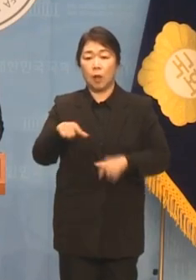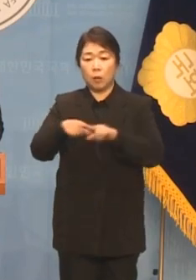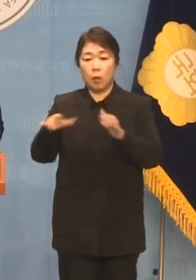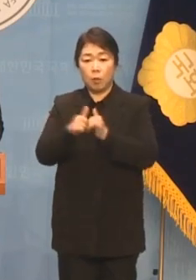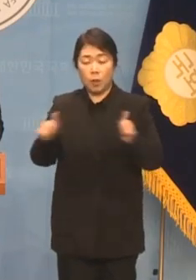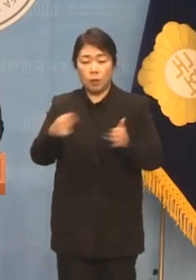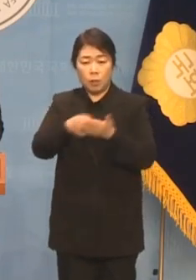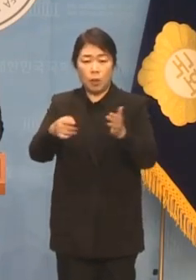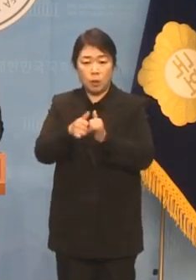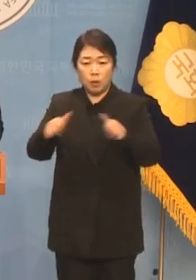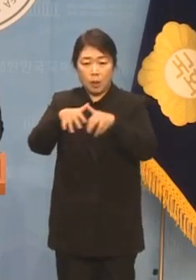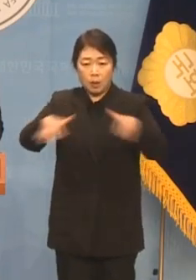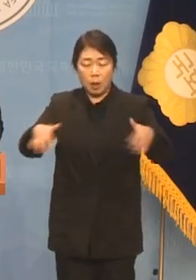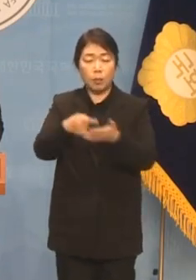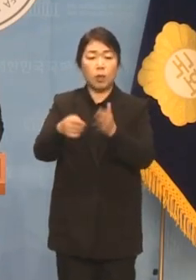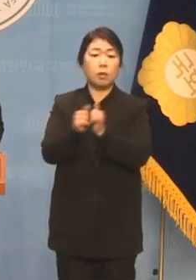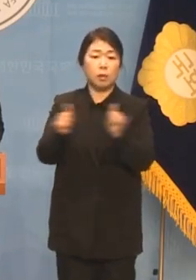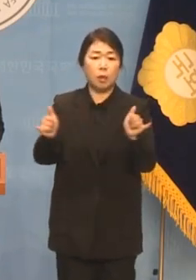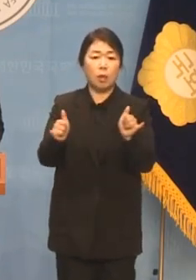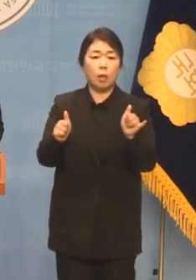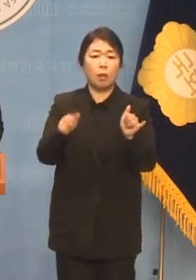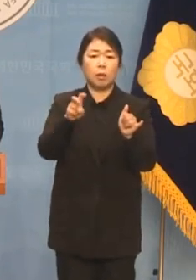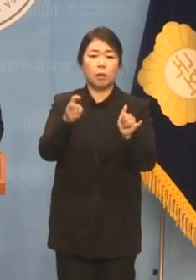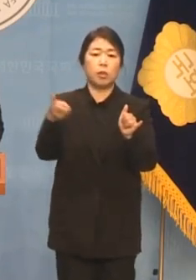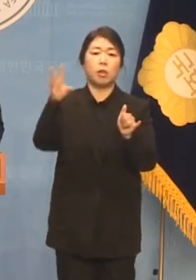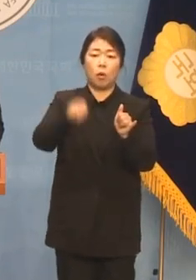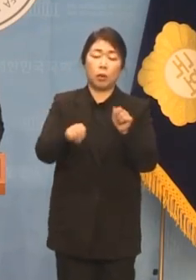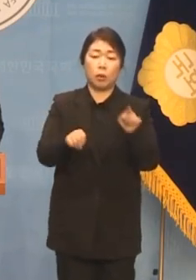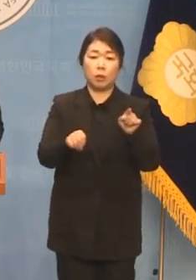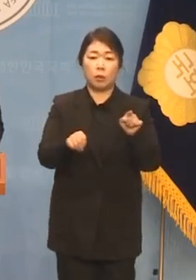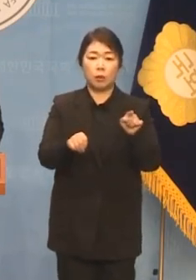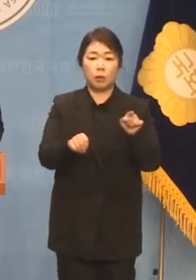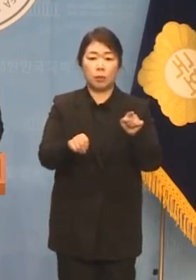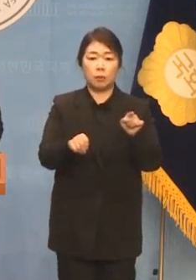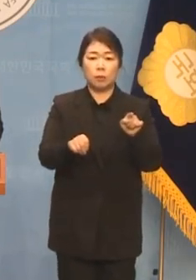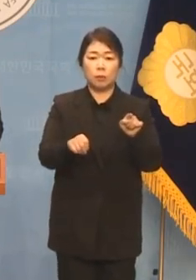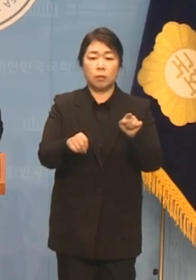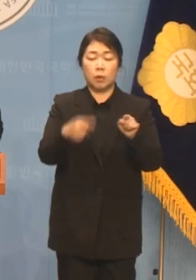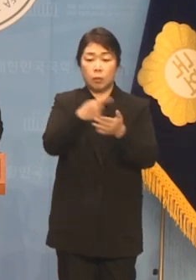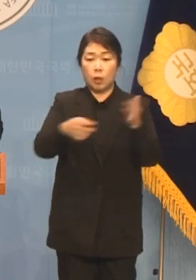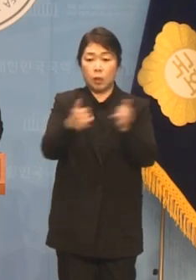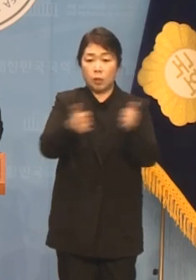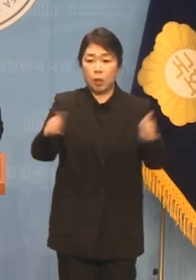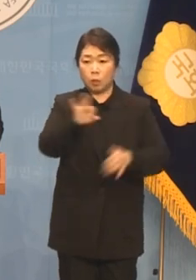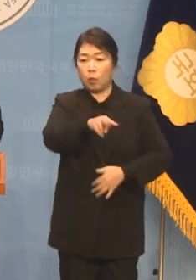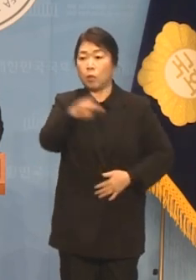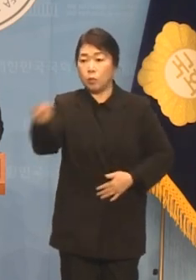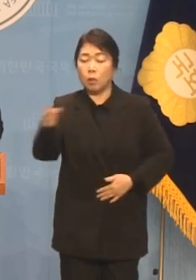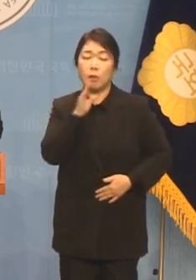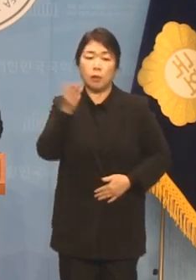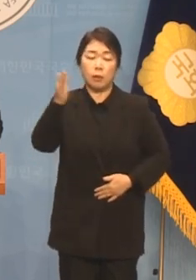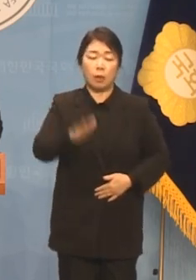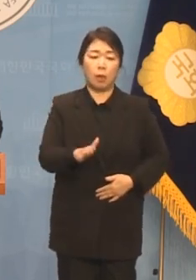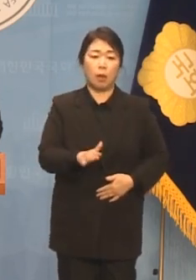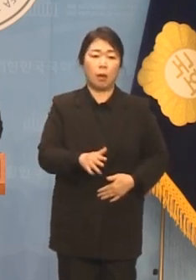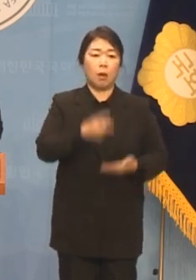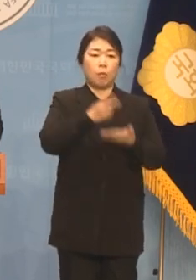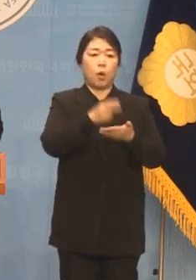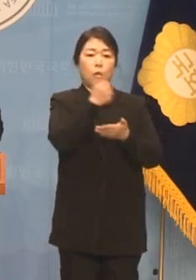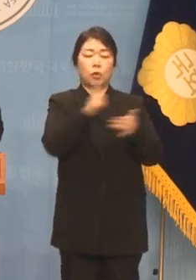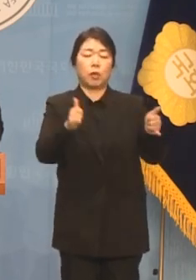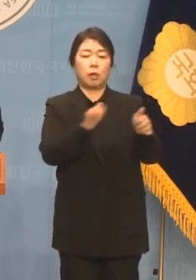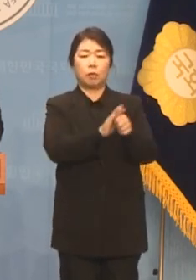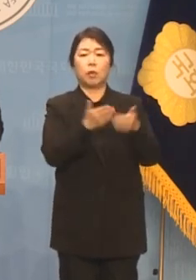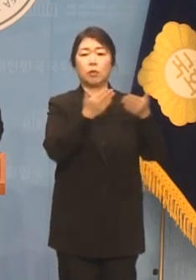22억원이 고스란이 정간 범죄자의 주머니로 들어간 것입니다 조대표는 후보자